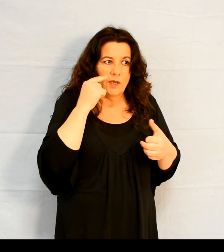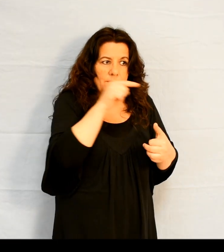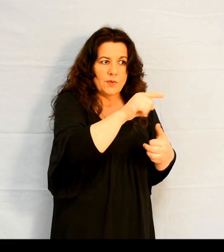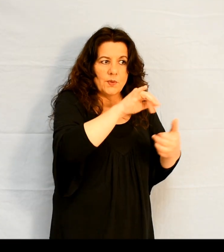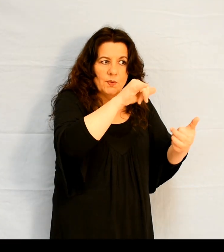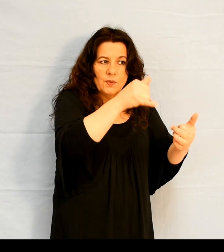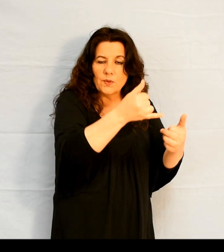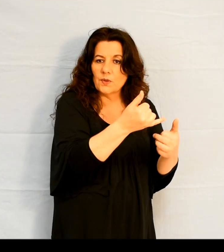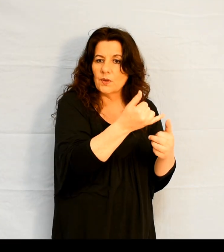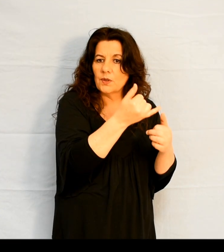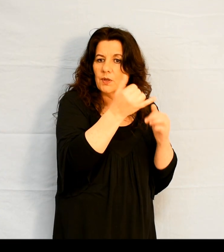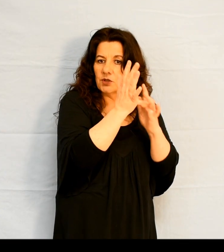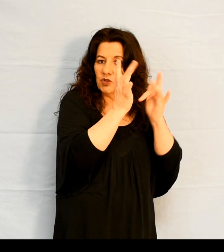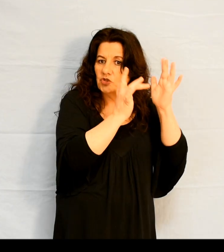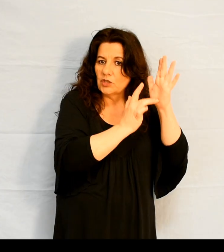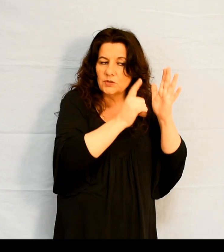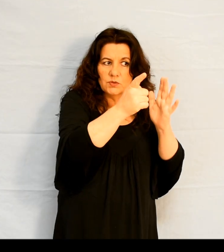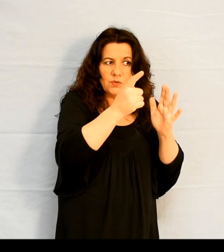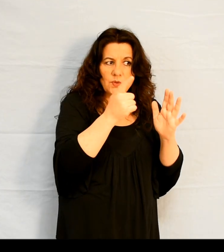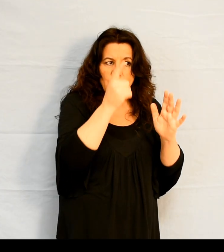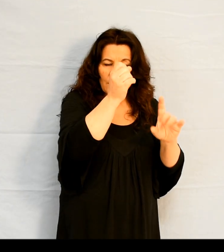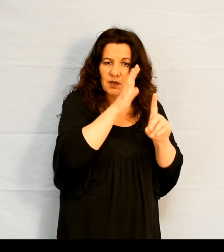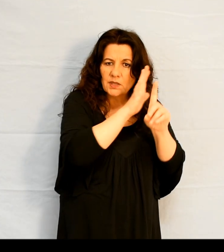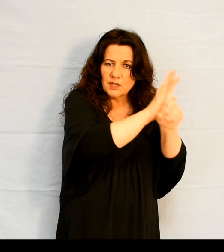Ils répondirent tous, « Qu'il soit crucifié. »